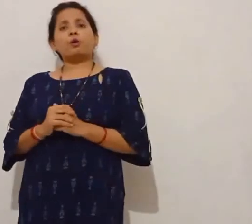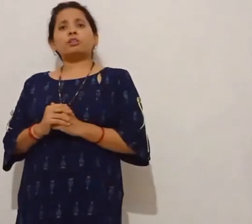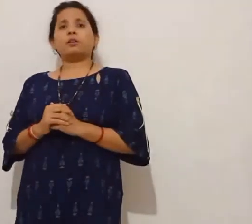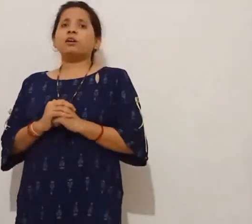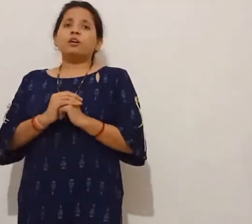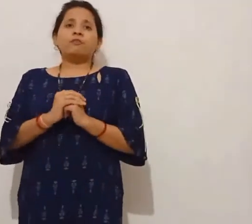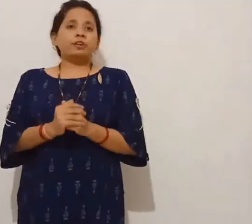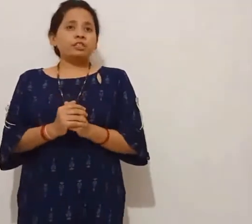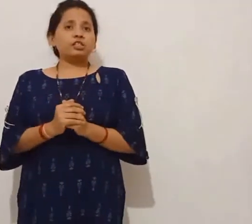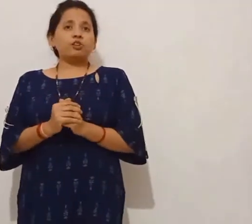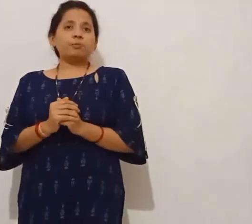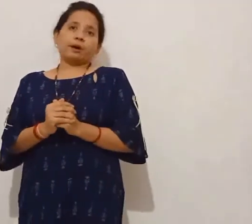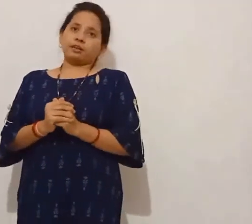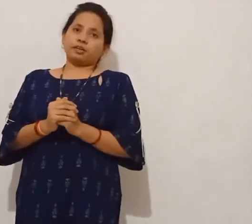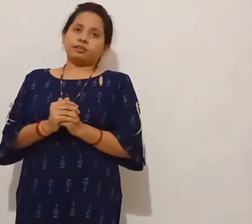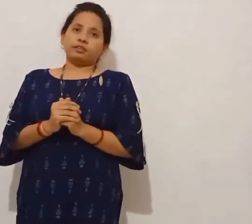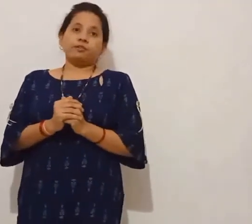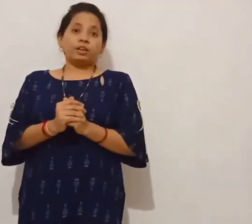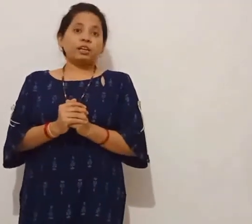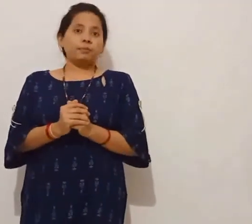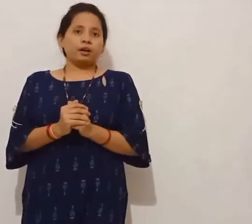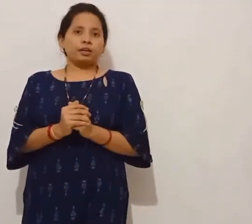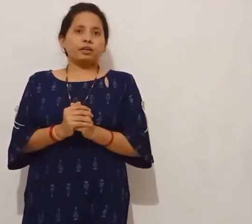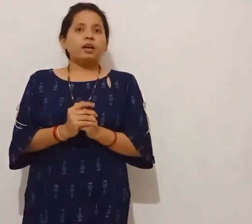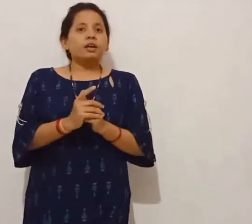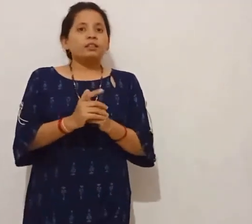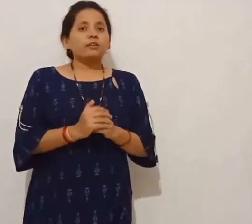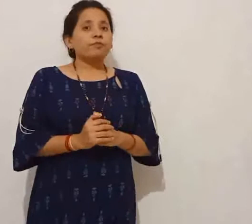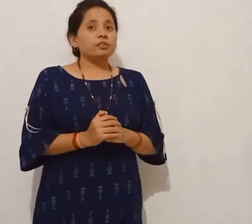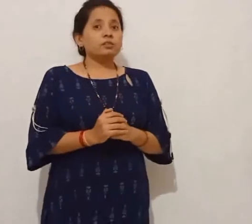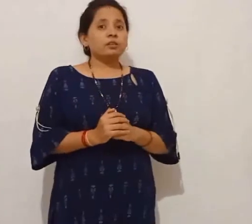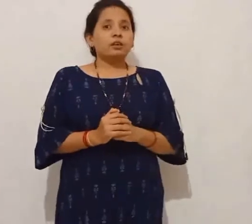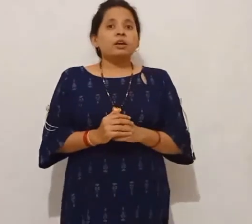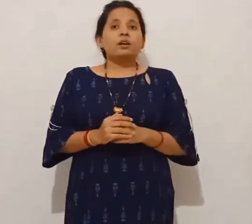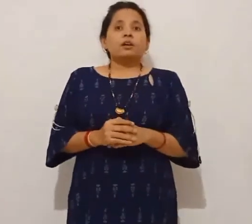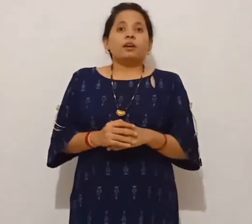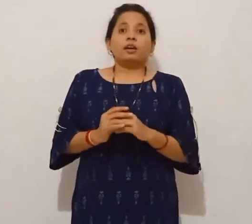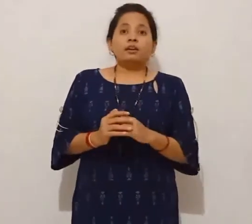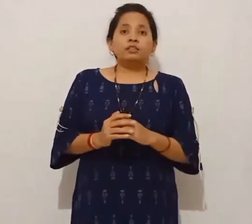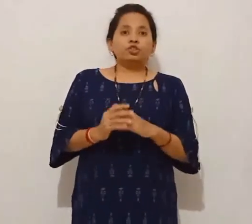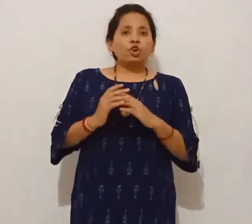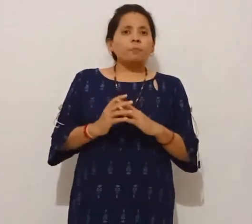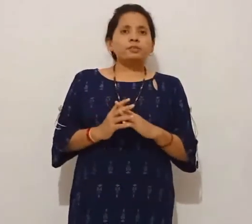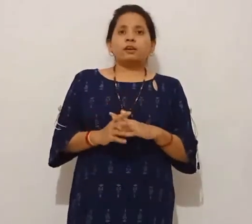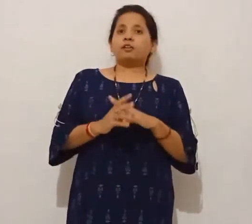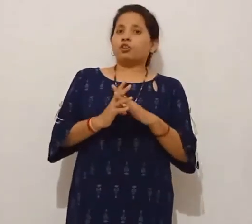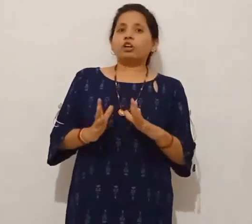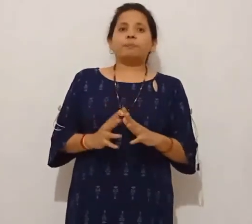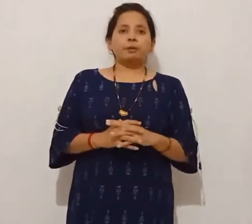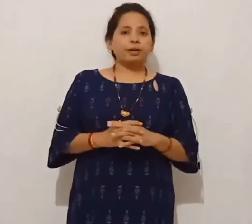द फीचर्स ऑफ मार्केट, वीकली मार्केट, देन फर्स्ट हेयर शॉप्स आर नॉट